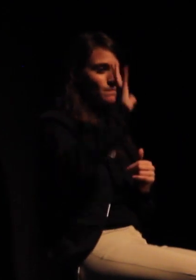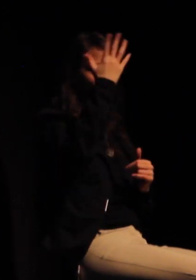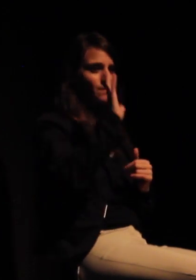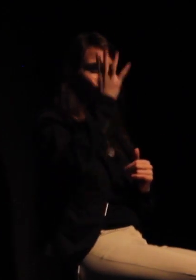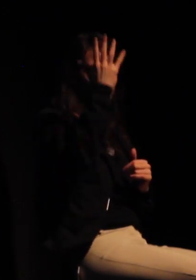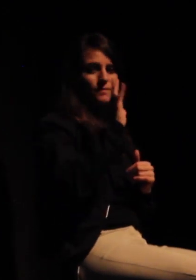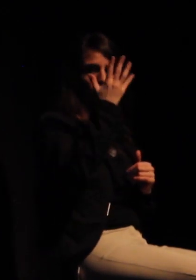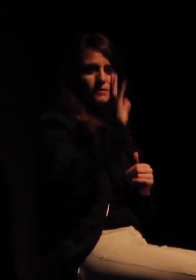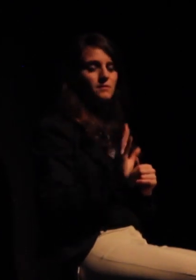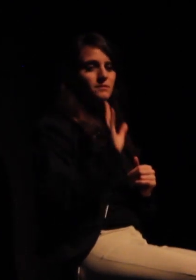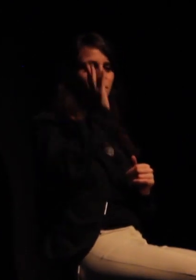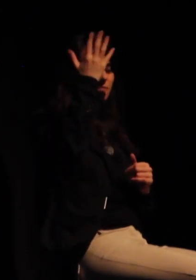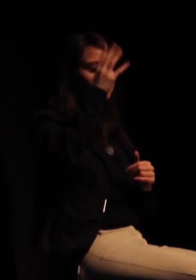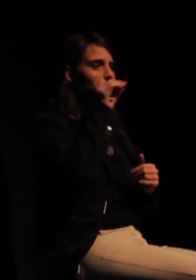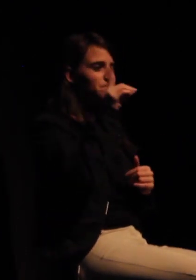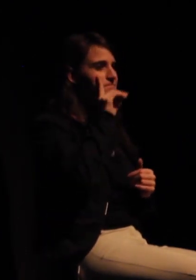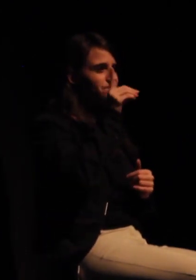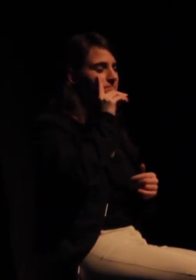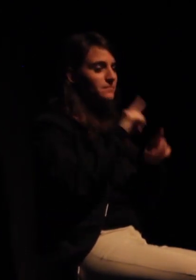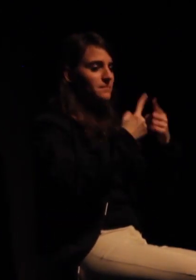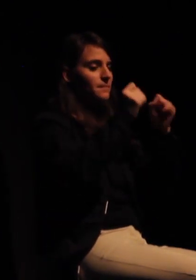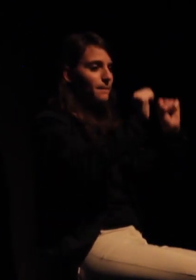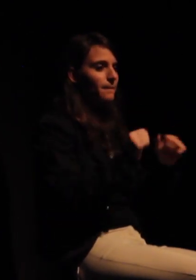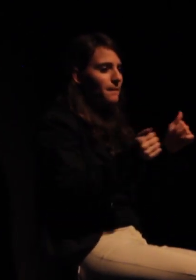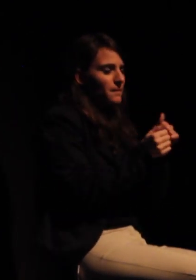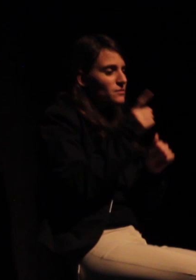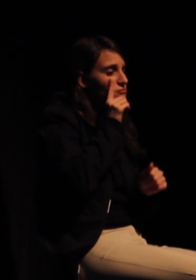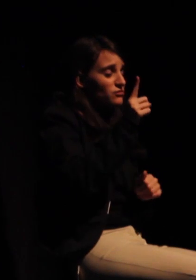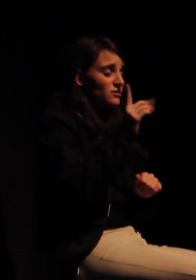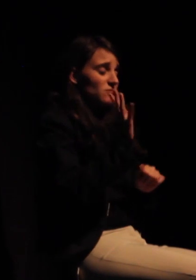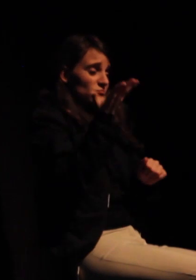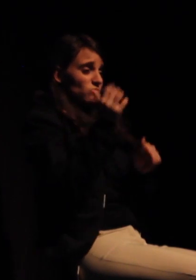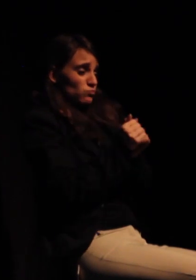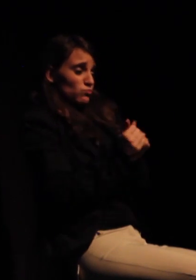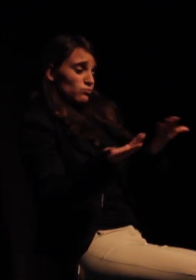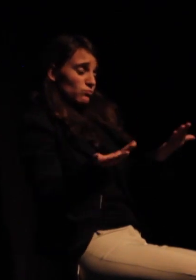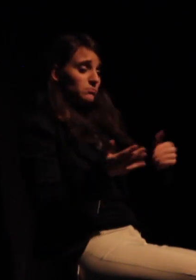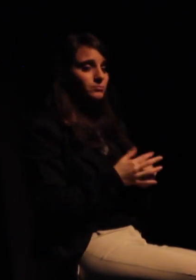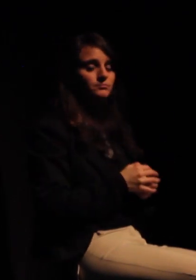acontecendo. Acontece cada dia, mas pode ser no mesmo dia, tudo acontecendo ao mesmo tempo.